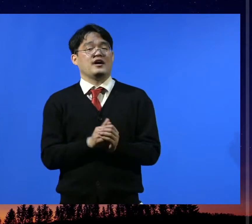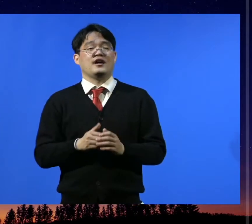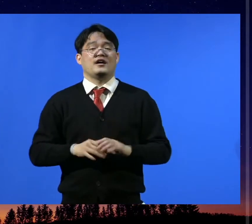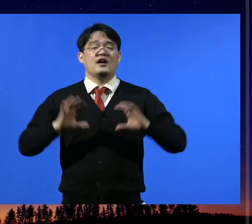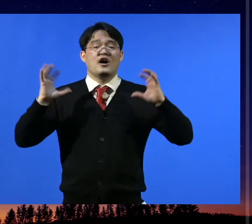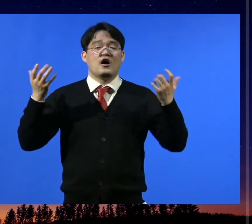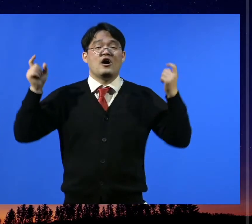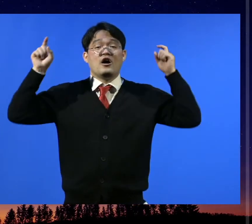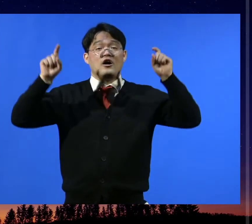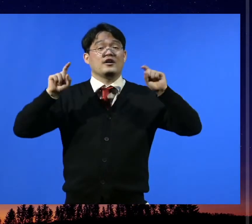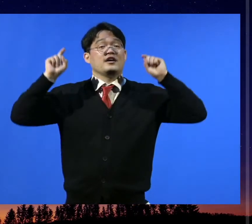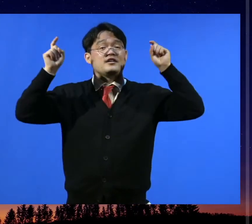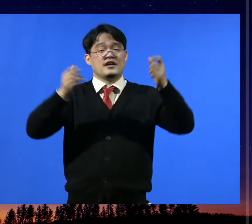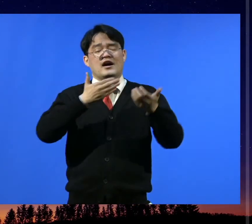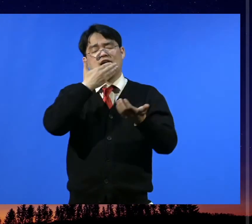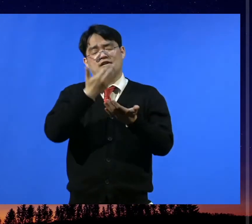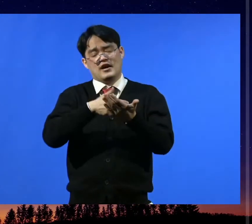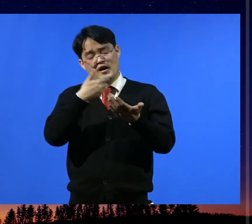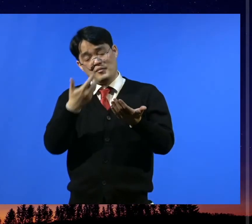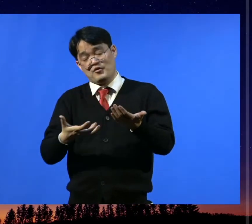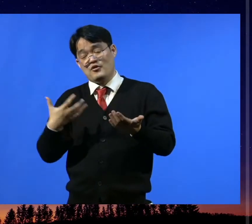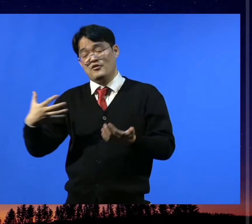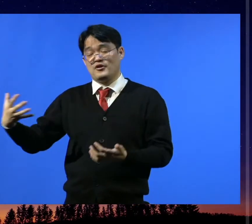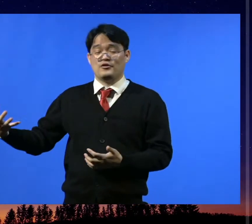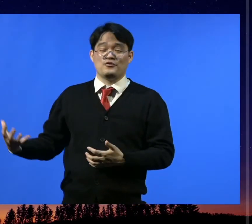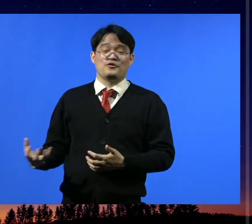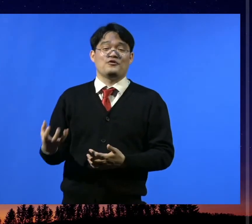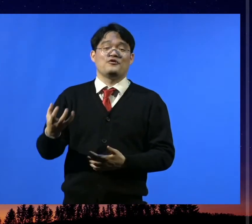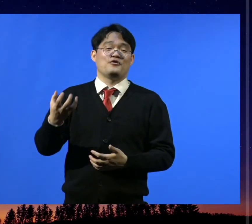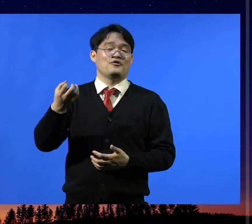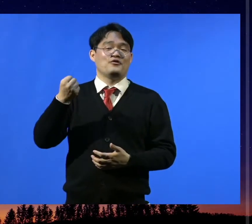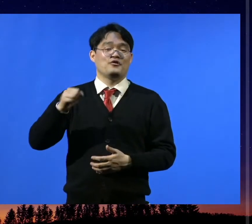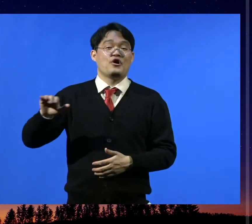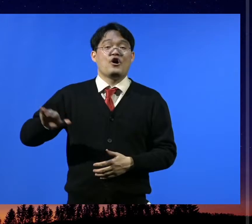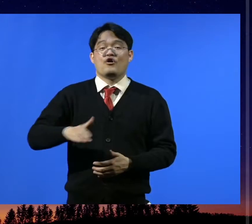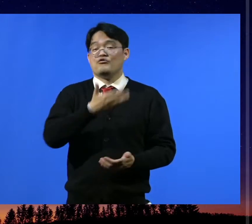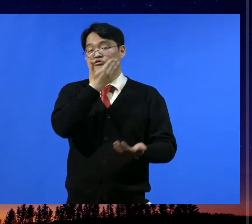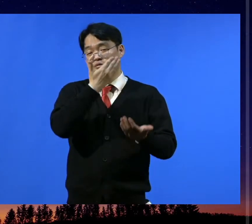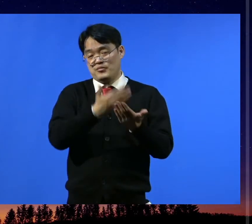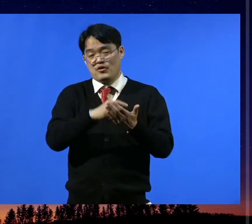승리하리라. 어린 양의 보혈로